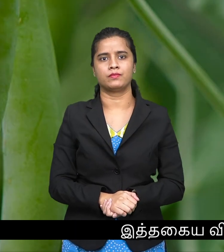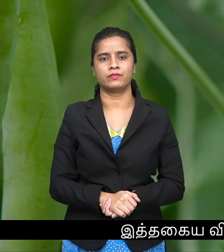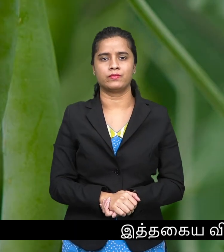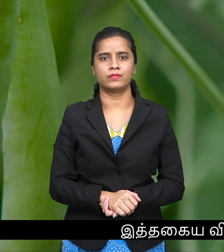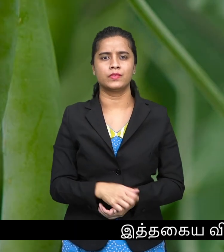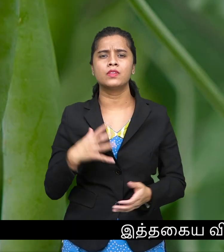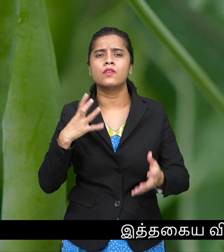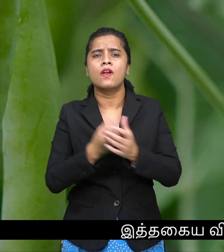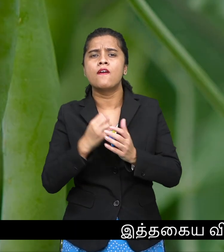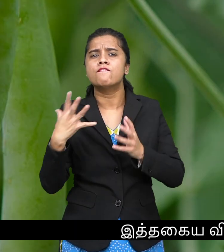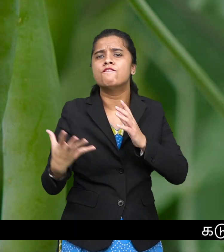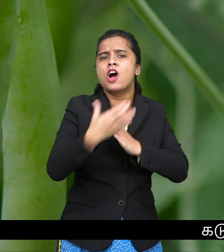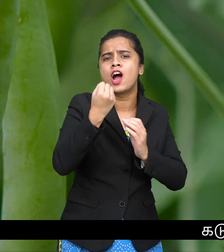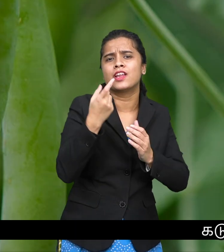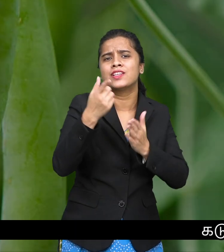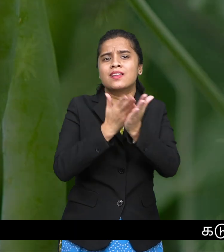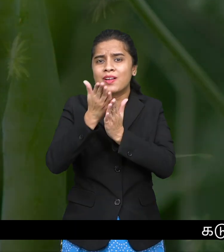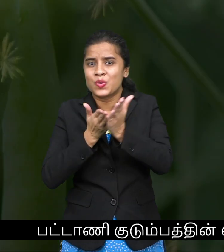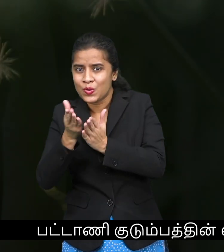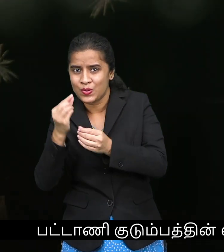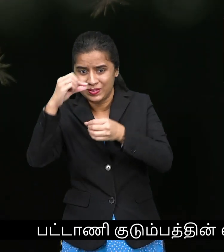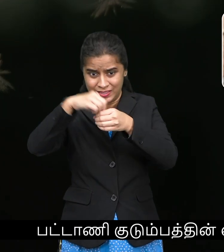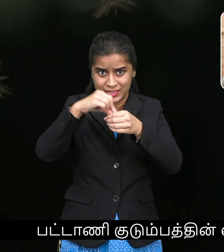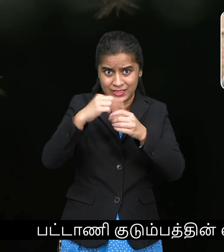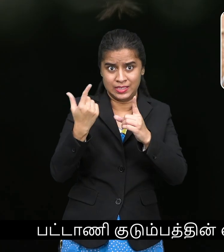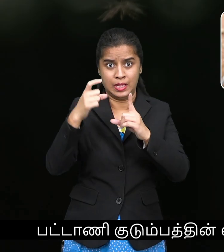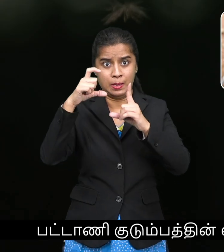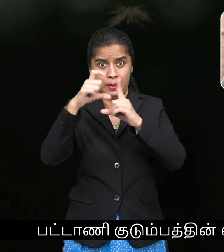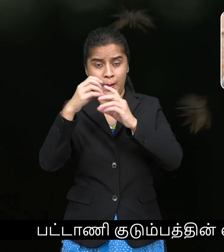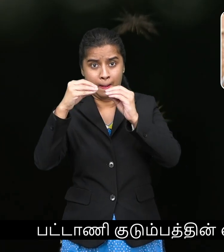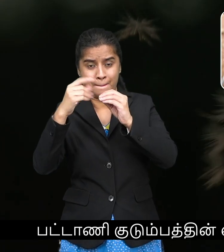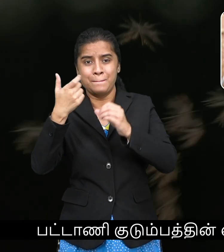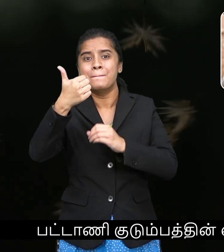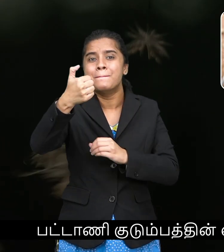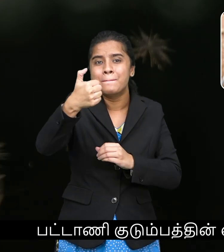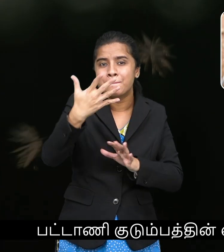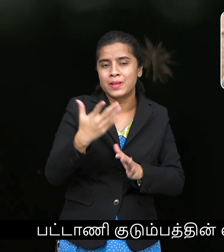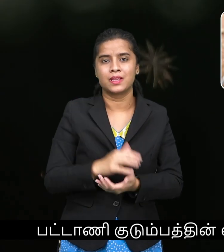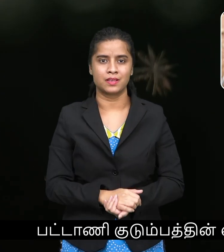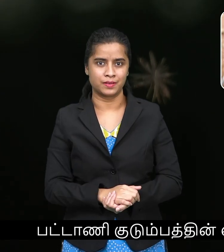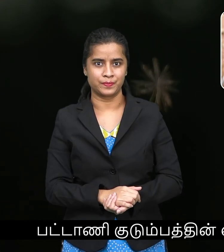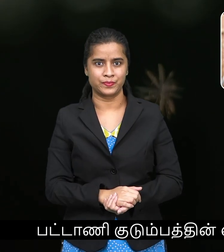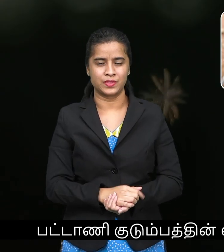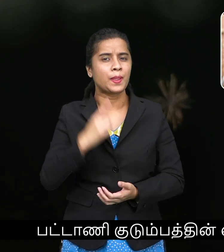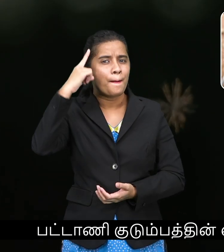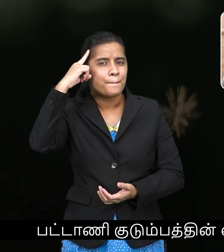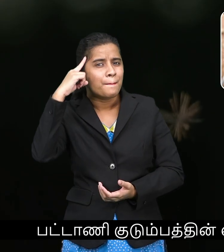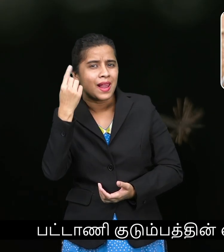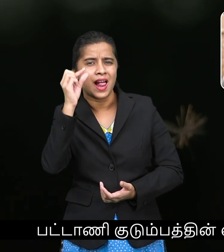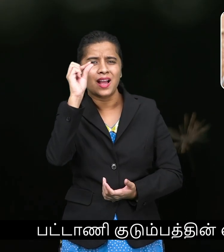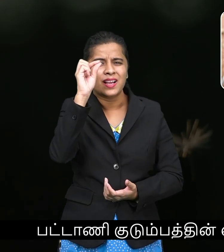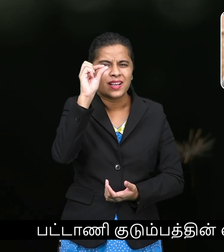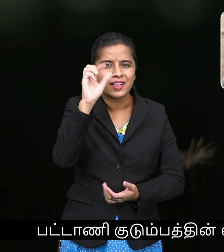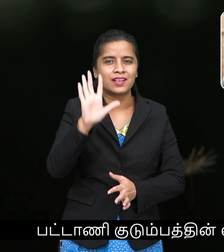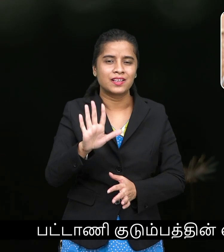இத்தகைய விதைகளை வெண்டை, கடுகு மற்றும் பட்டாணி குடும்பத்தின் விதைகளில் நாம் காண்கிறோம்.